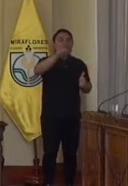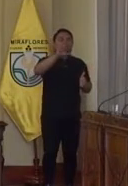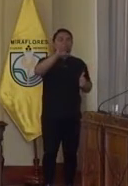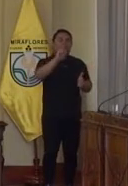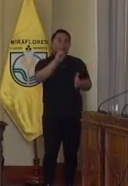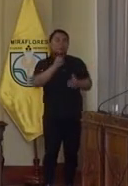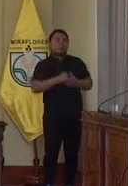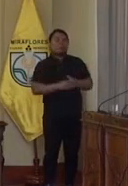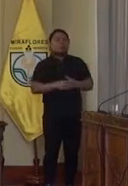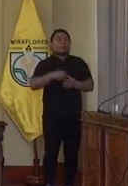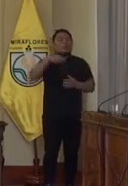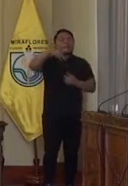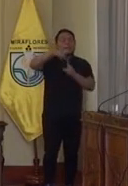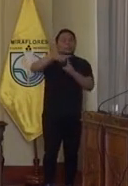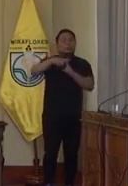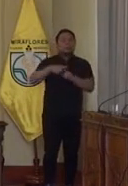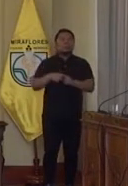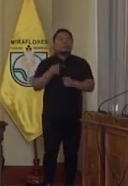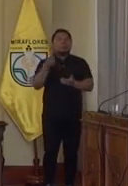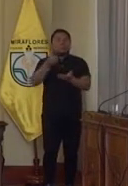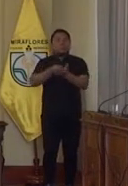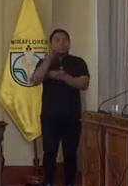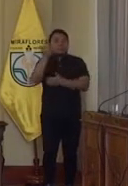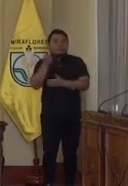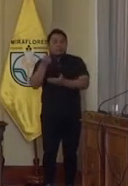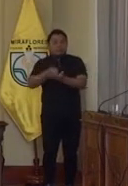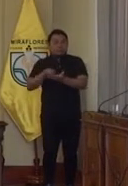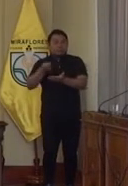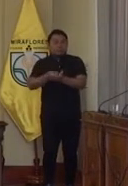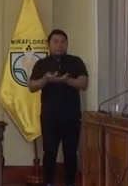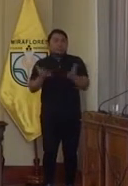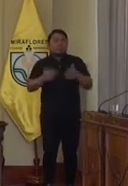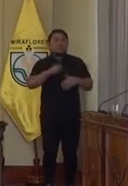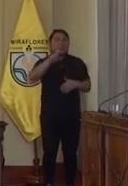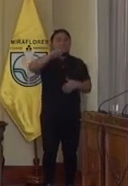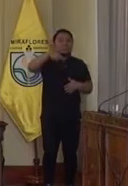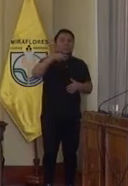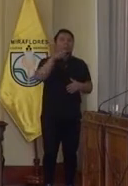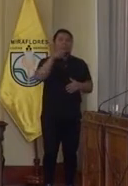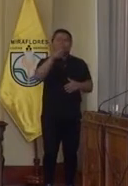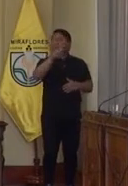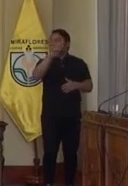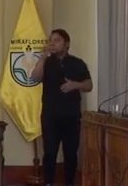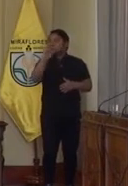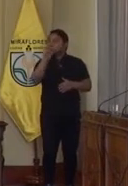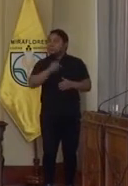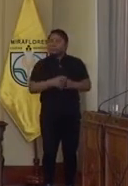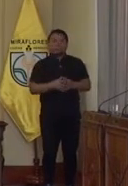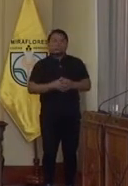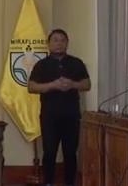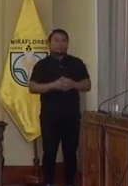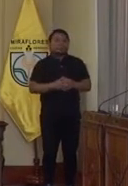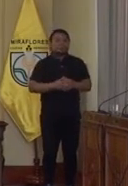metros cuadrados y con un precio base de renta mensual ascendente a 2.100 soles.